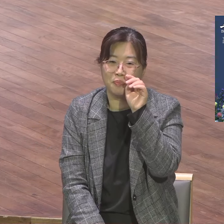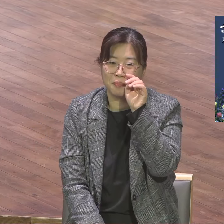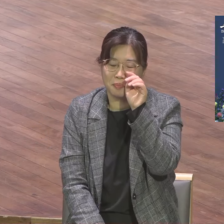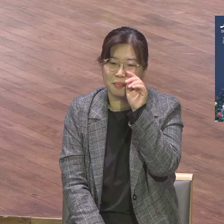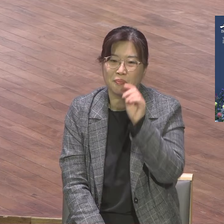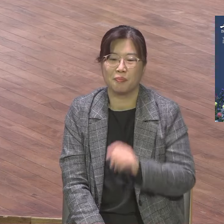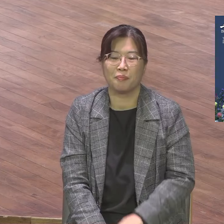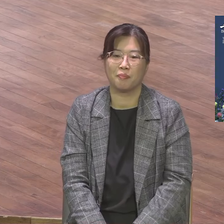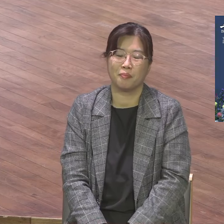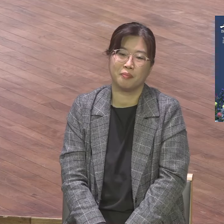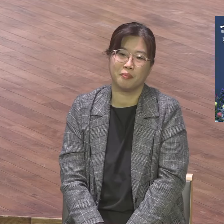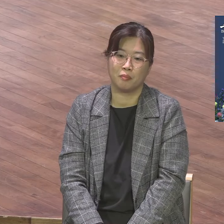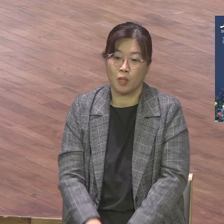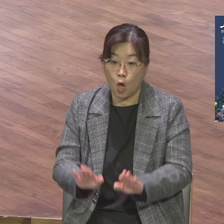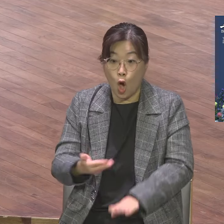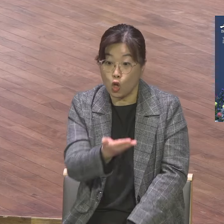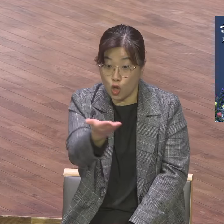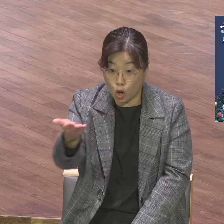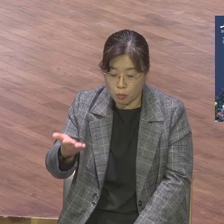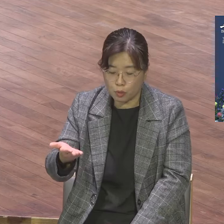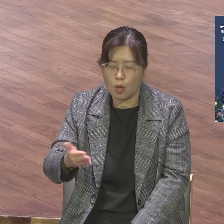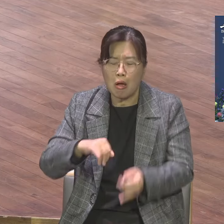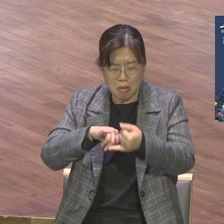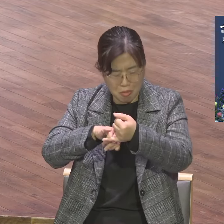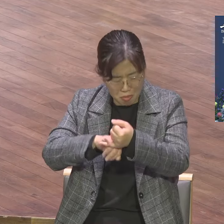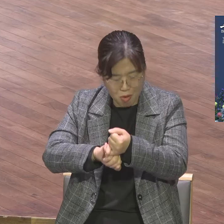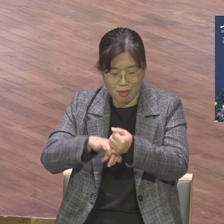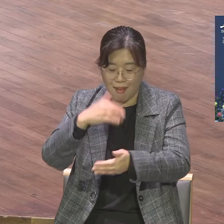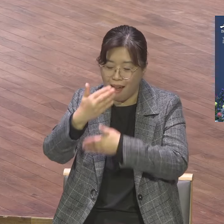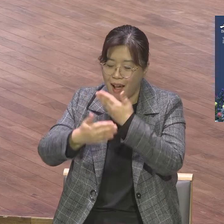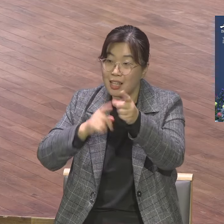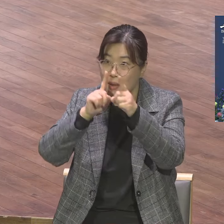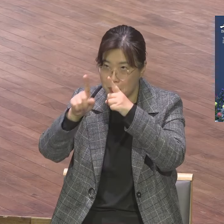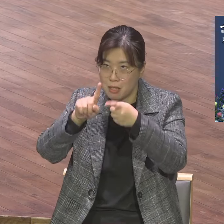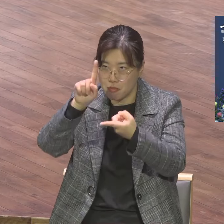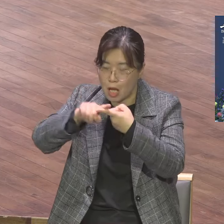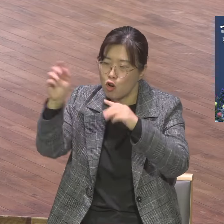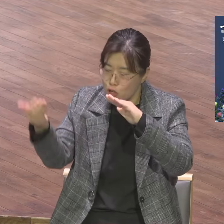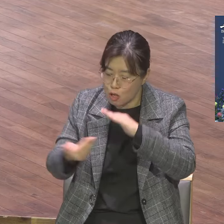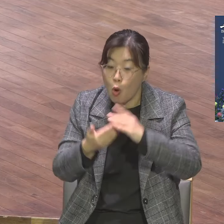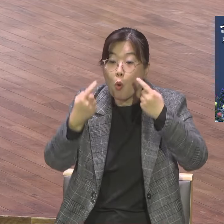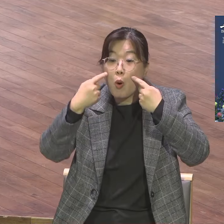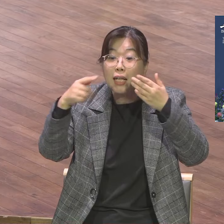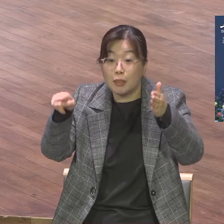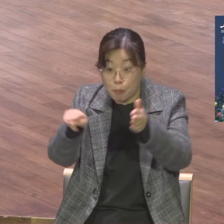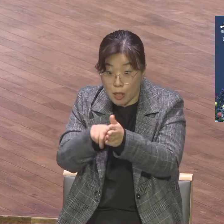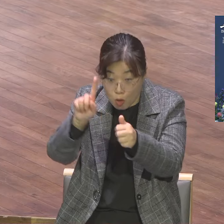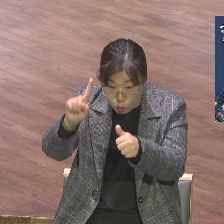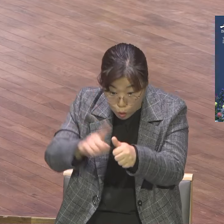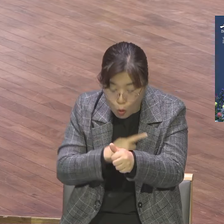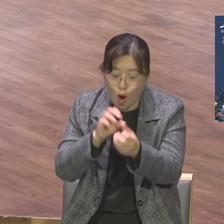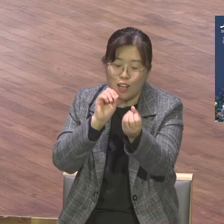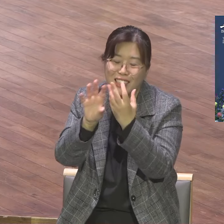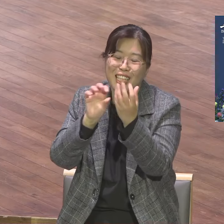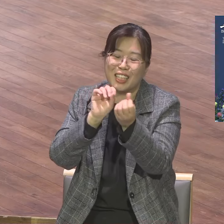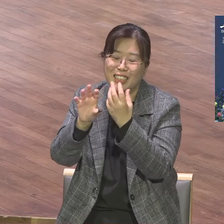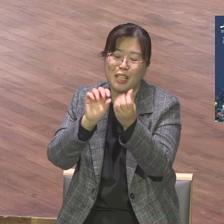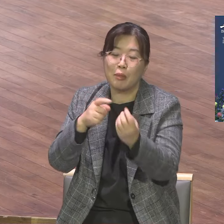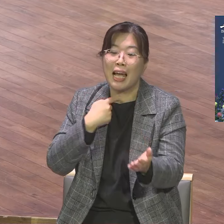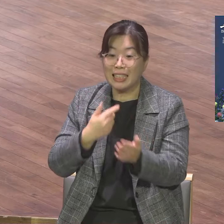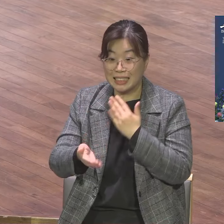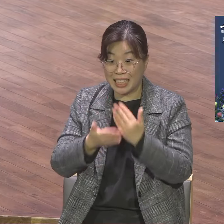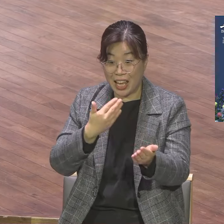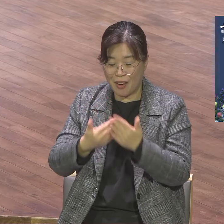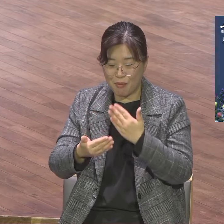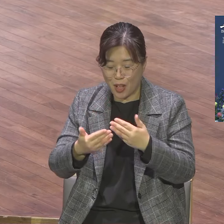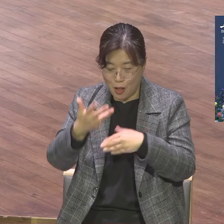이런 응답의 증거가 날마다 삶 속에 일어나서 기쁘고 즐겁고 생동감 넘치는 힘